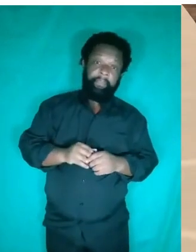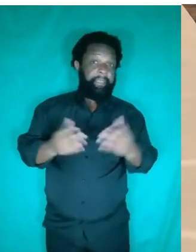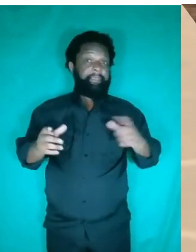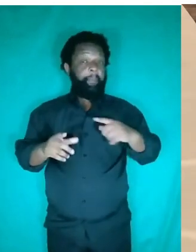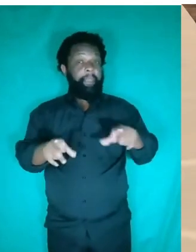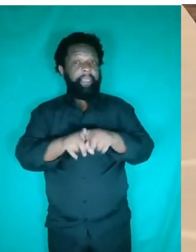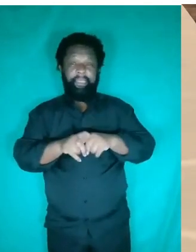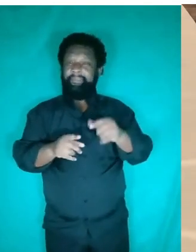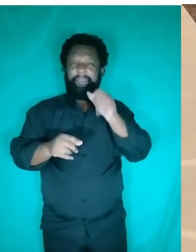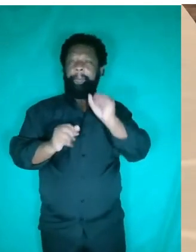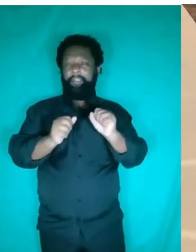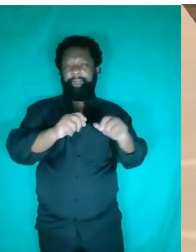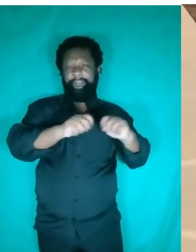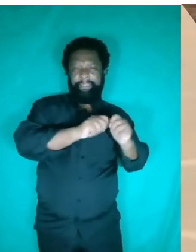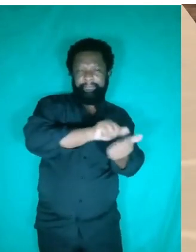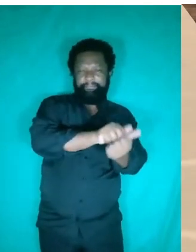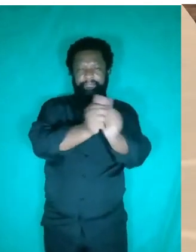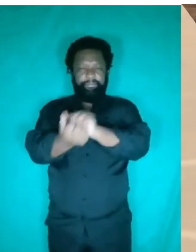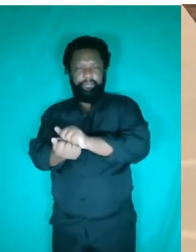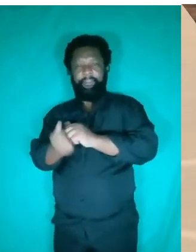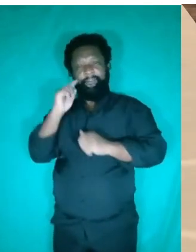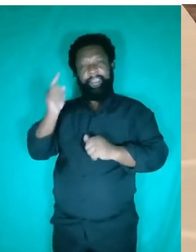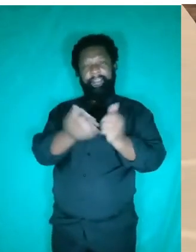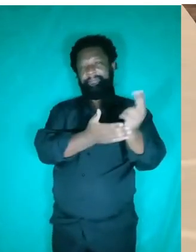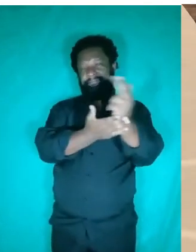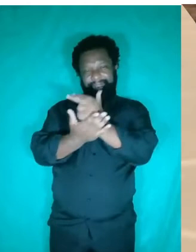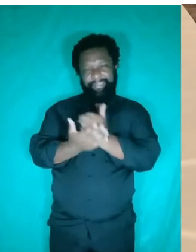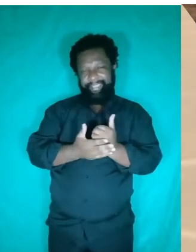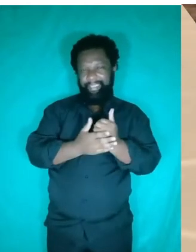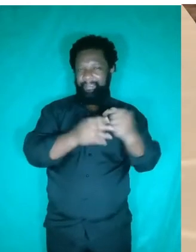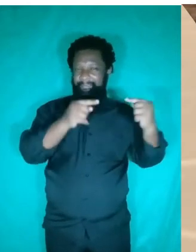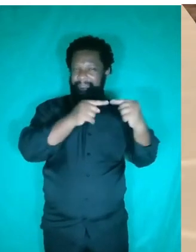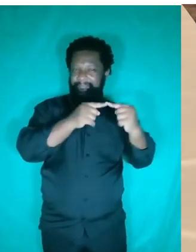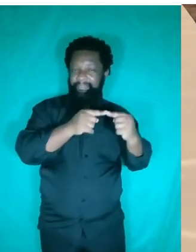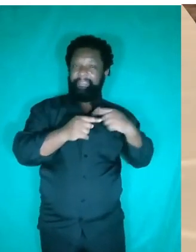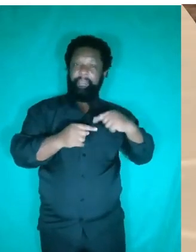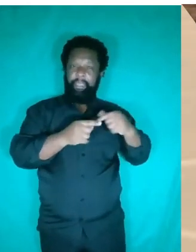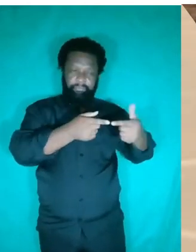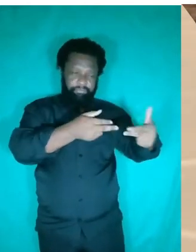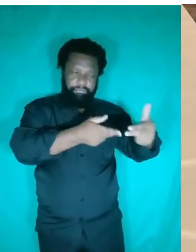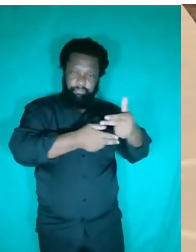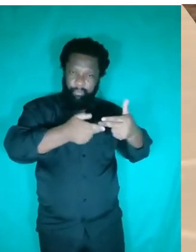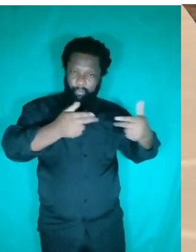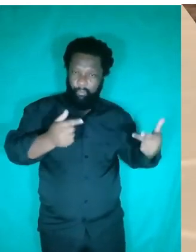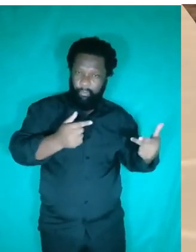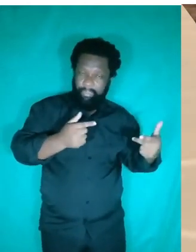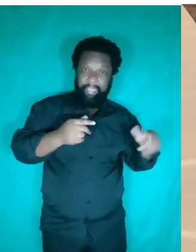Aqui é mais do mesmo. Essa figura aqui complementa a figura anterior, a análise anterior. Você tem um objeto que, a